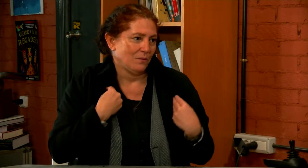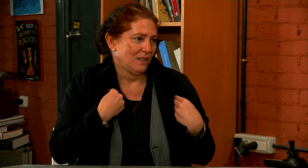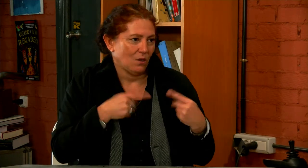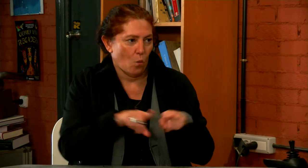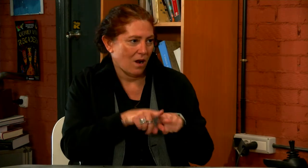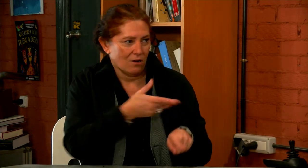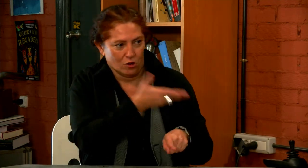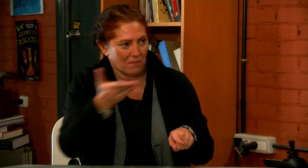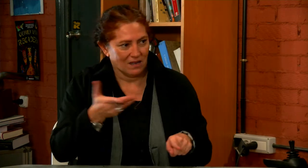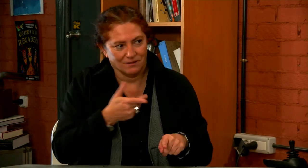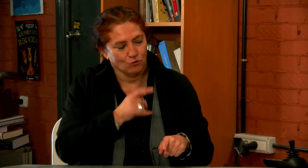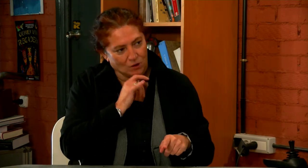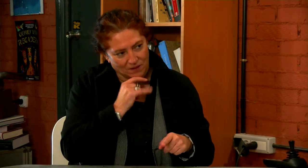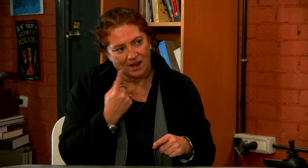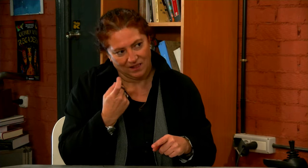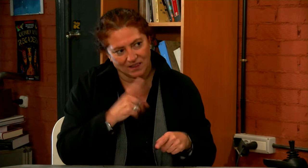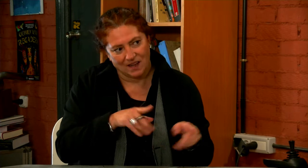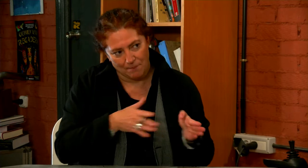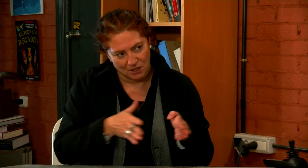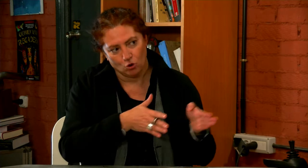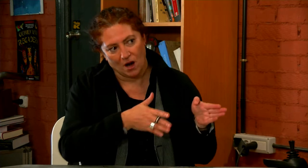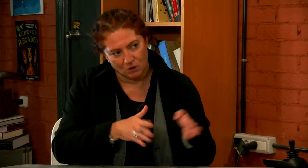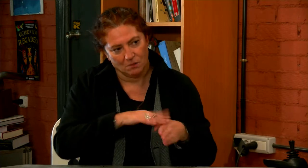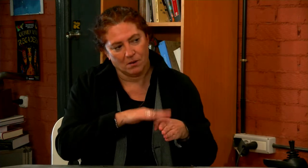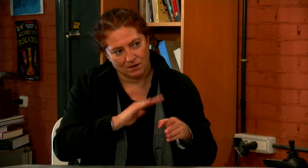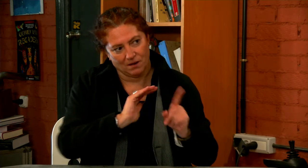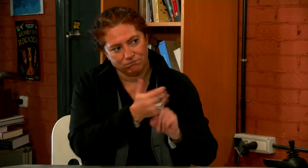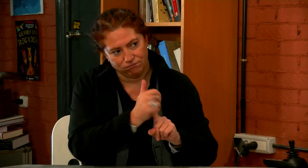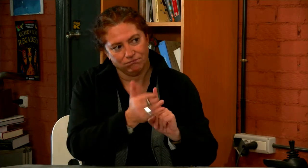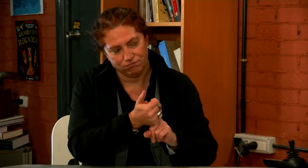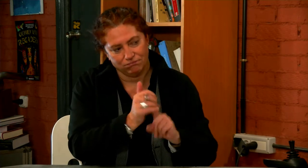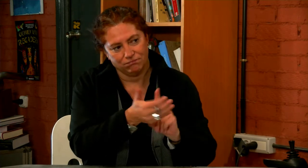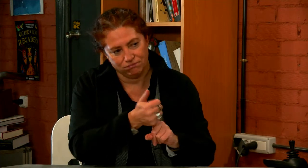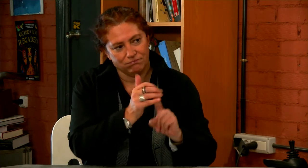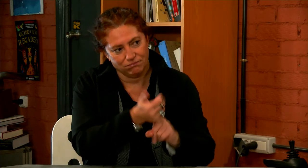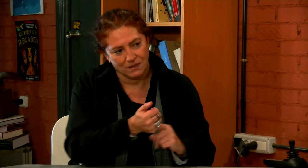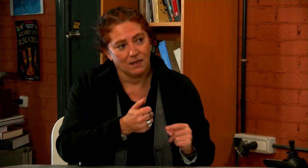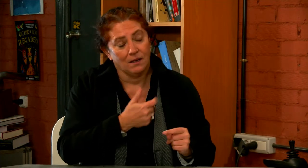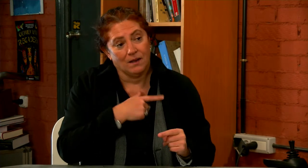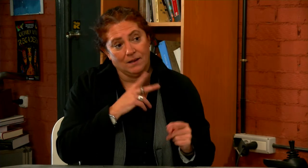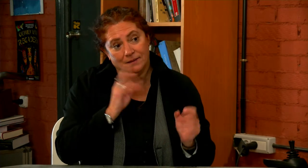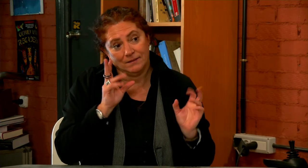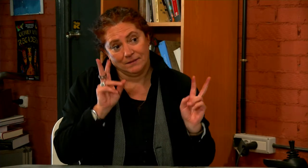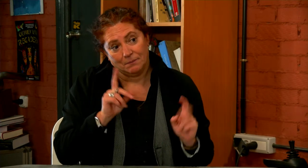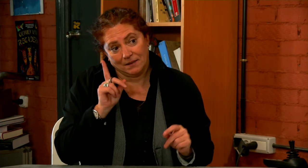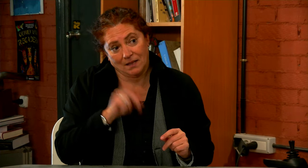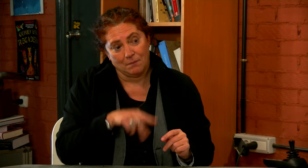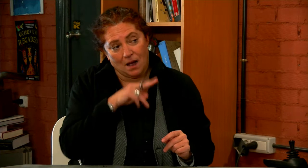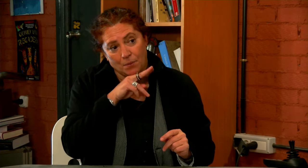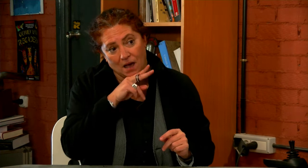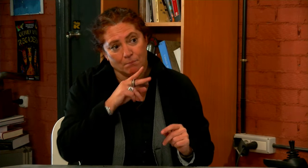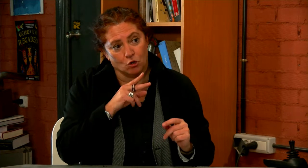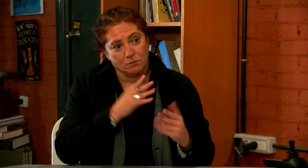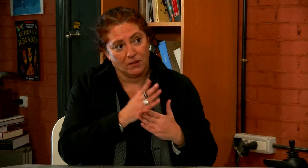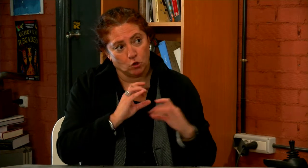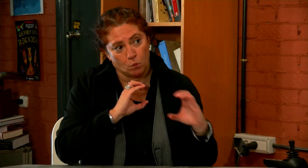como intentar eliminar una serie de barreras y de fronteras que es imposible. Yo sé que nos falta todavía mucho camino por recorrer y bueno, en